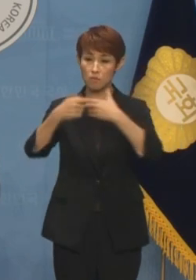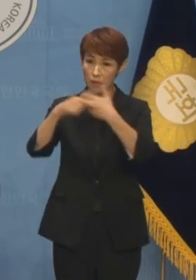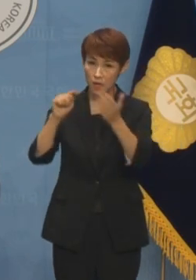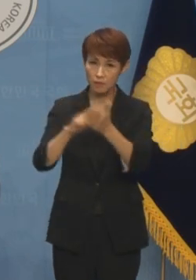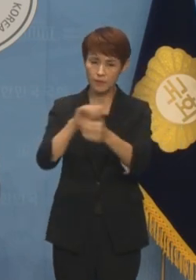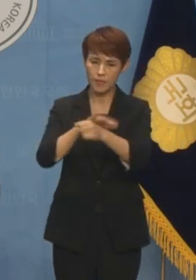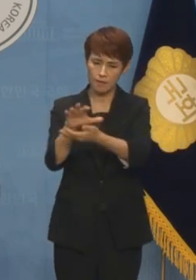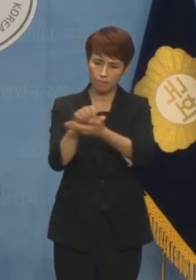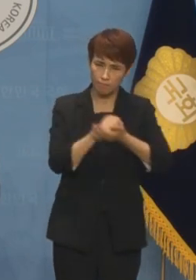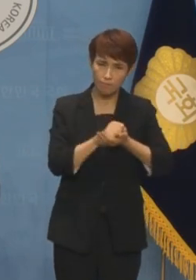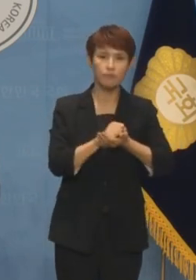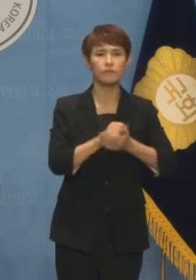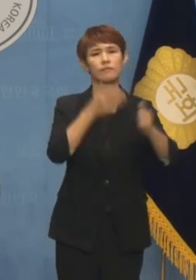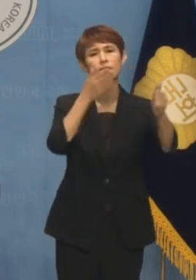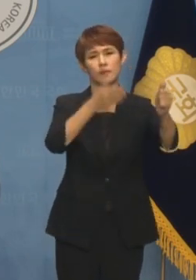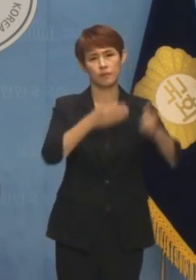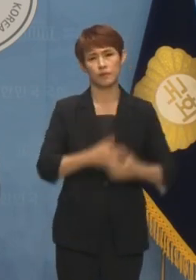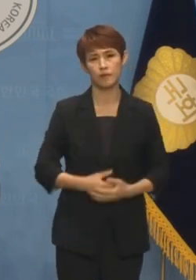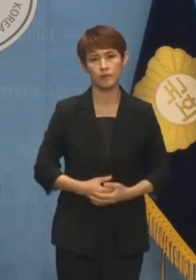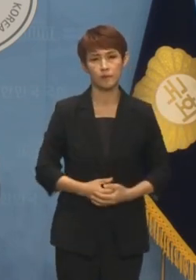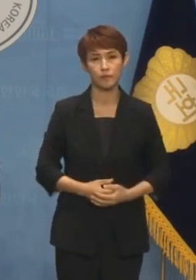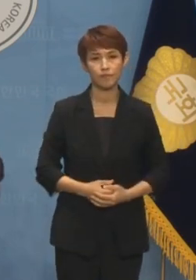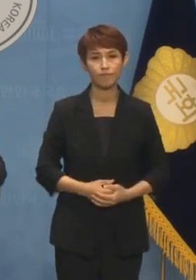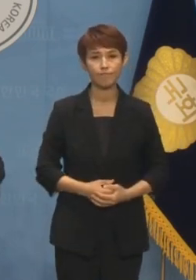제대로 듣길 바랍니다.